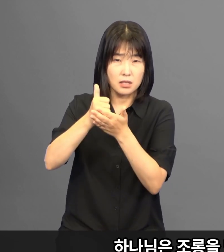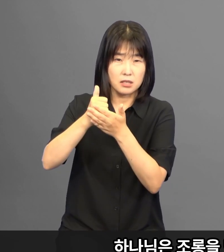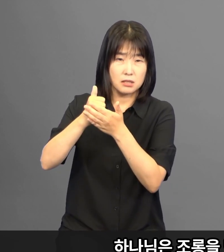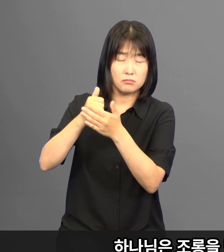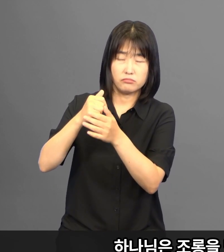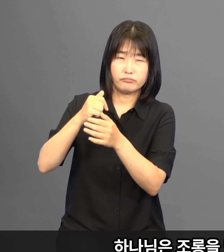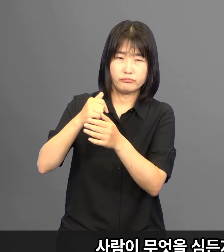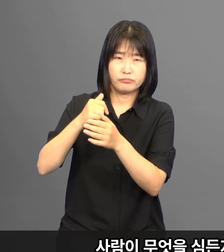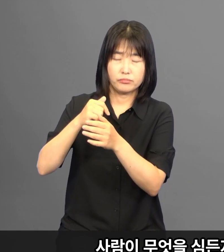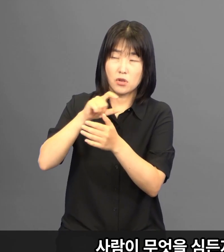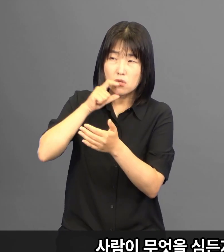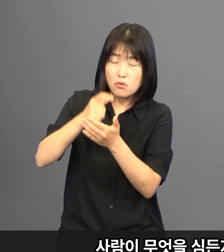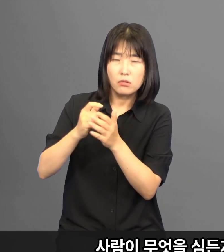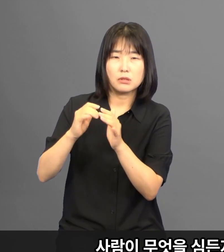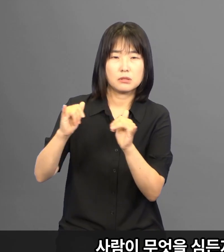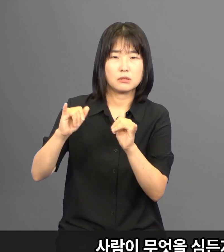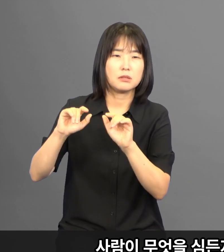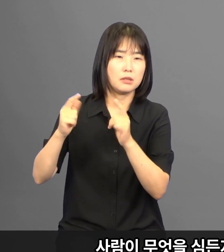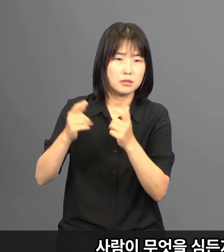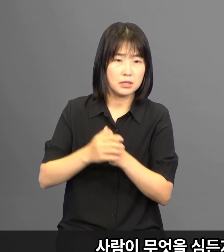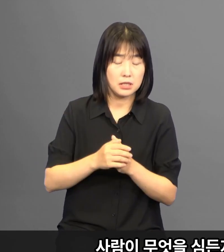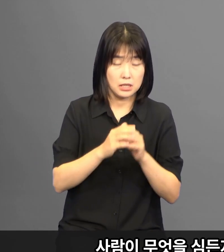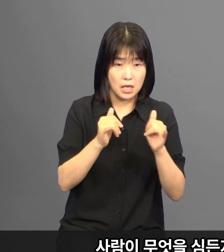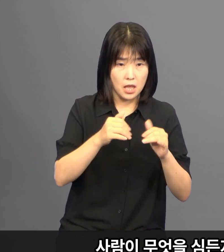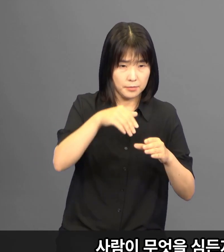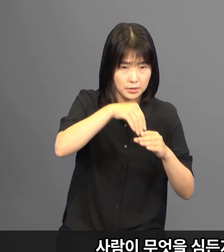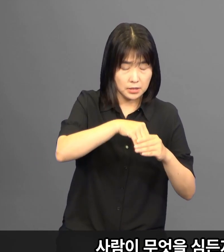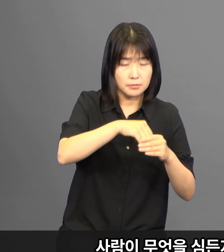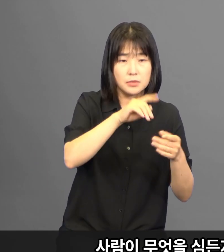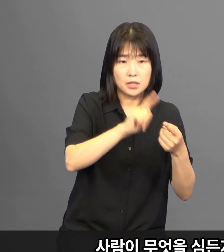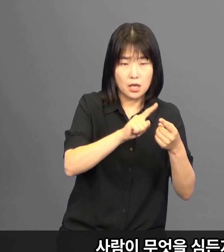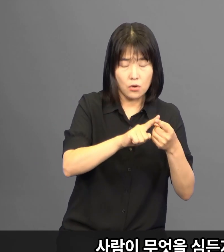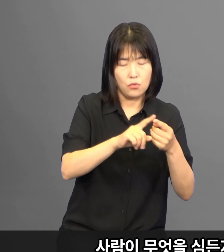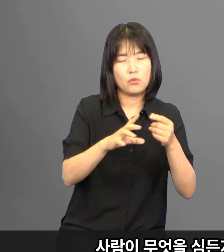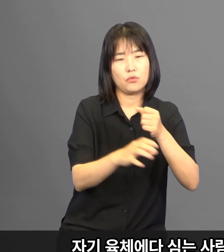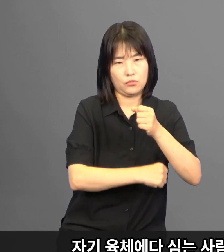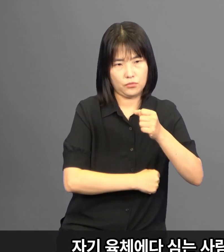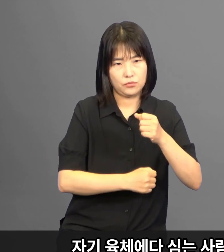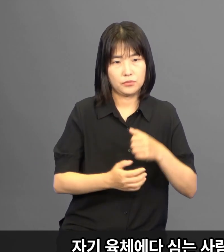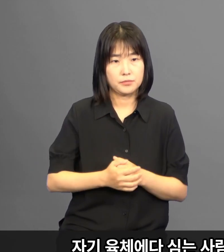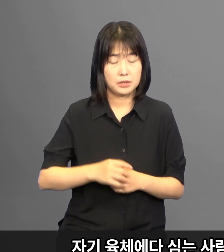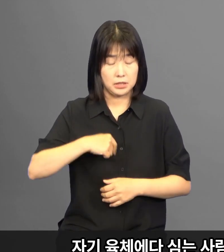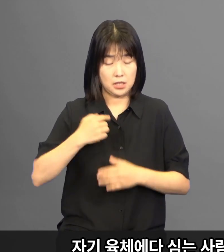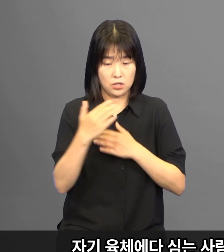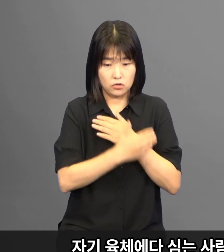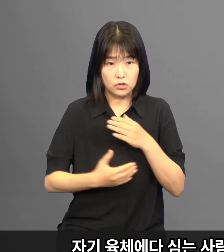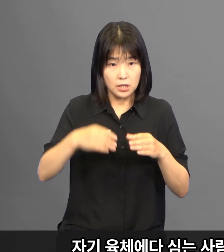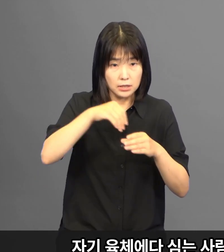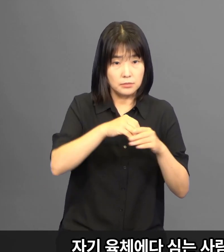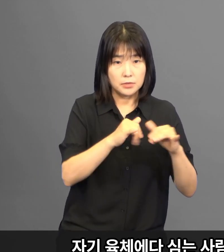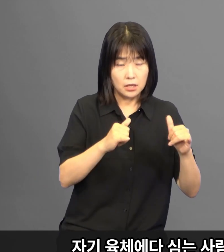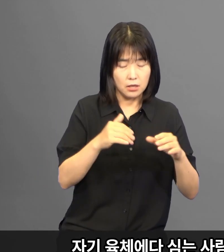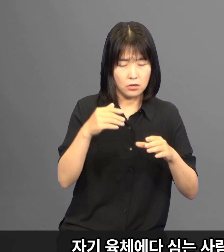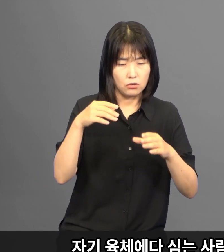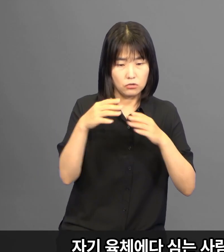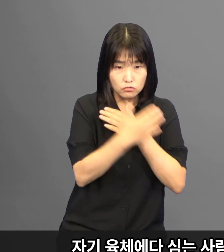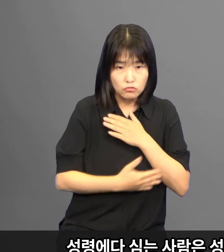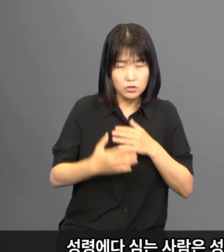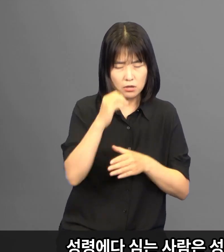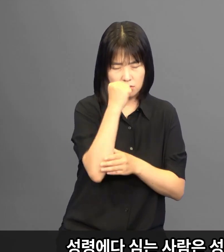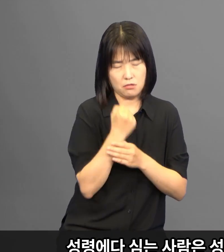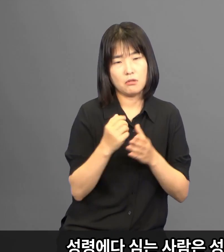분이 아니십니다. 사람이 무엇을 심든지 심은대로 거둘 것입니다. 자기 육체에다 심는 사람은 육체에서 썩을 것을